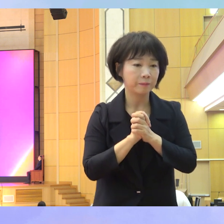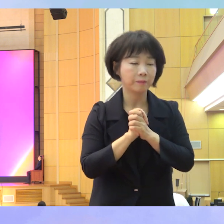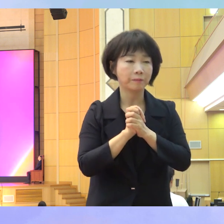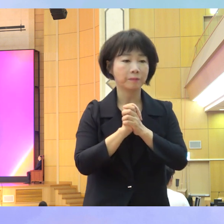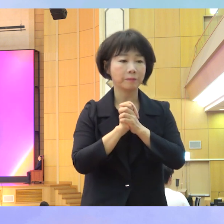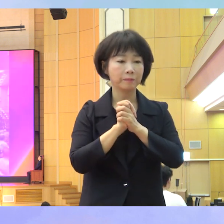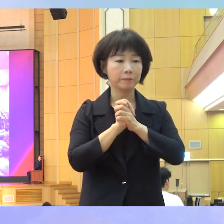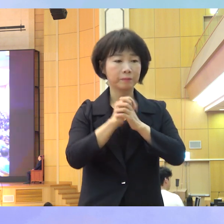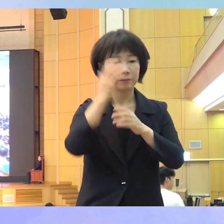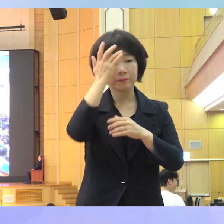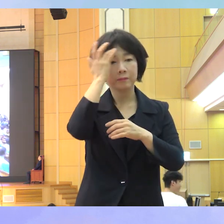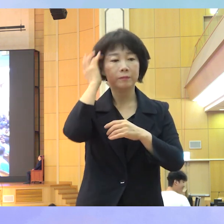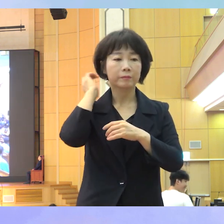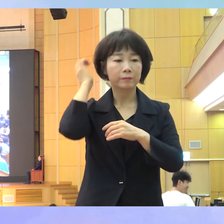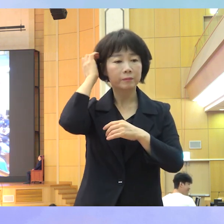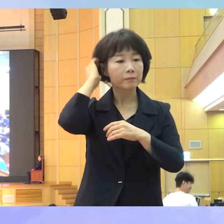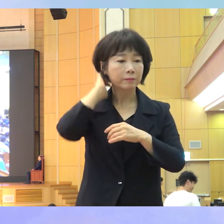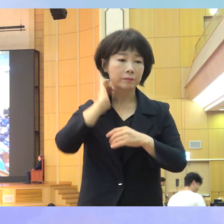네.